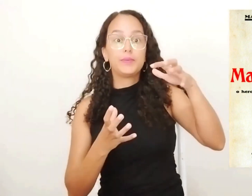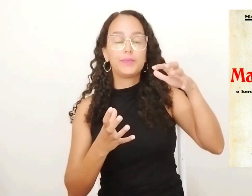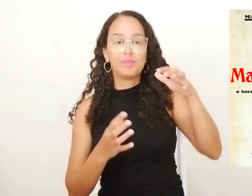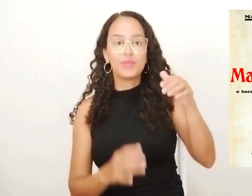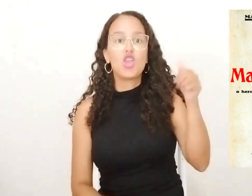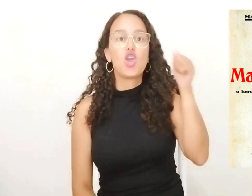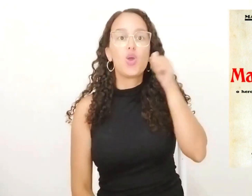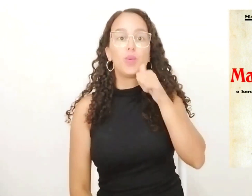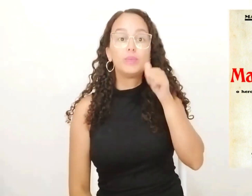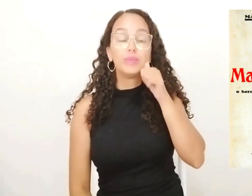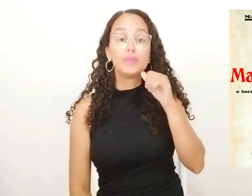ainda bebê.